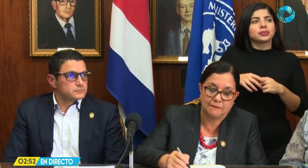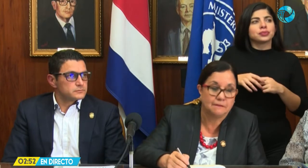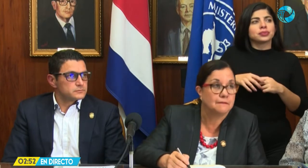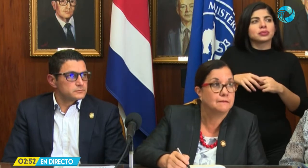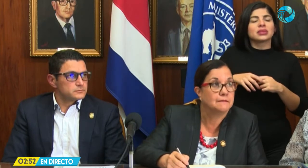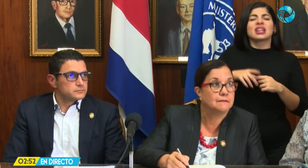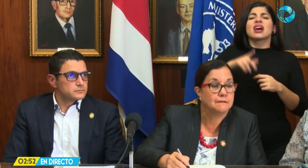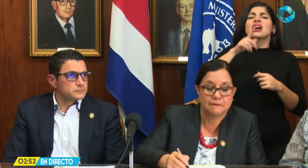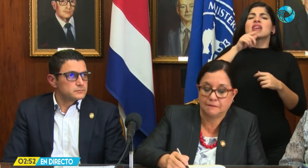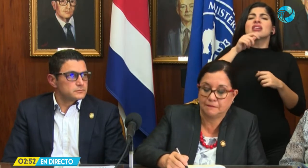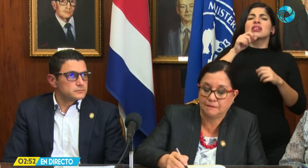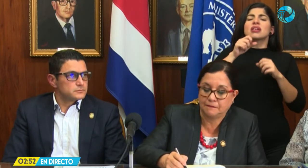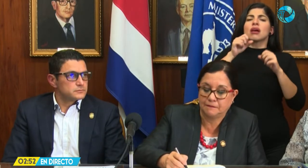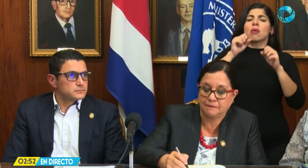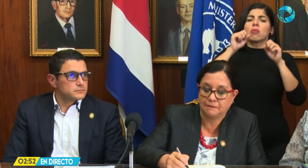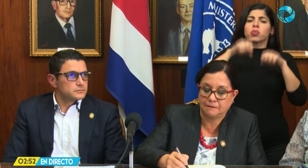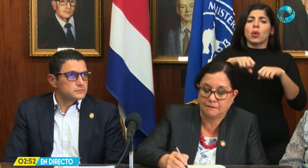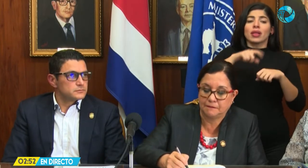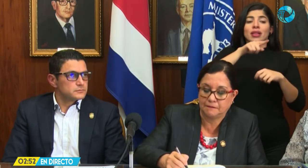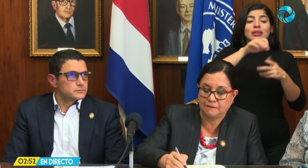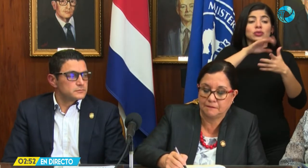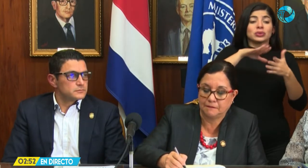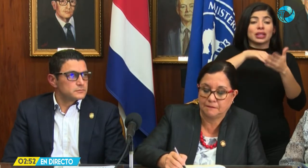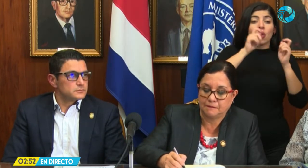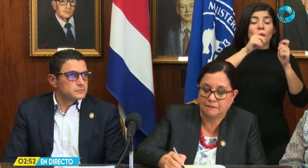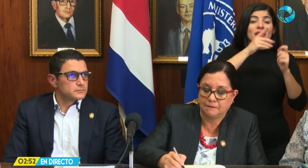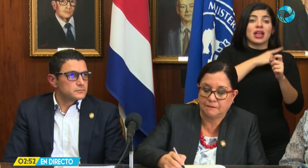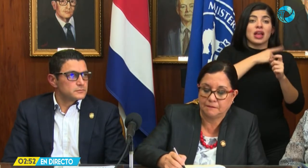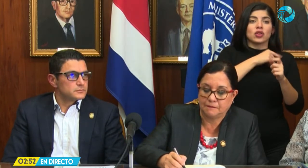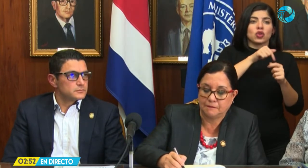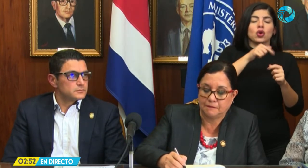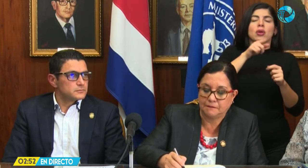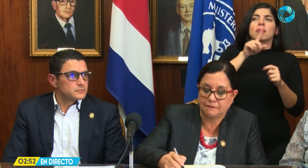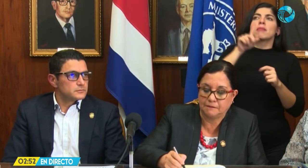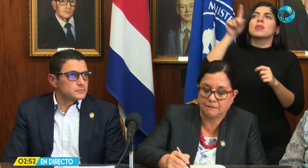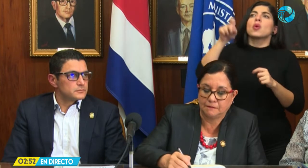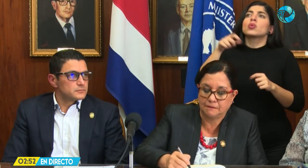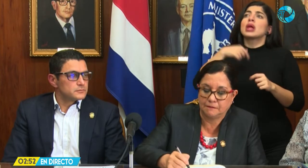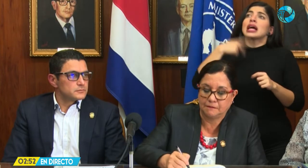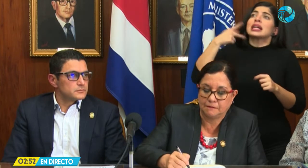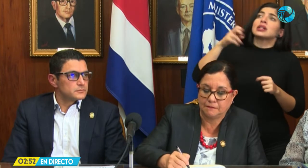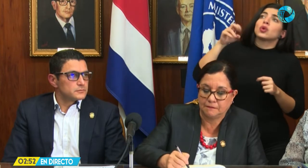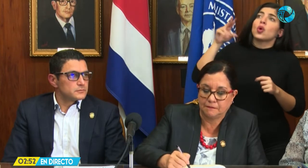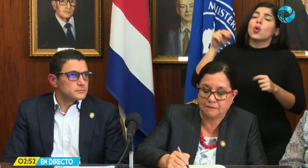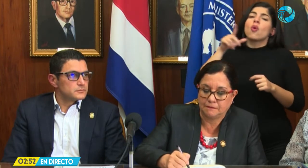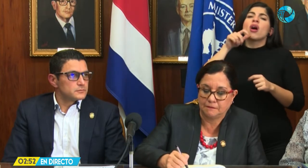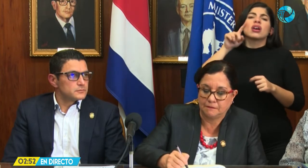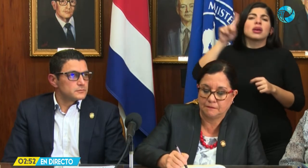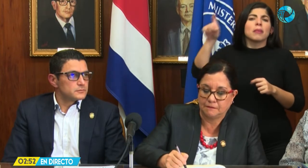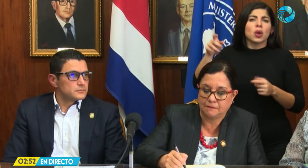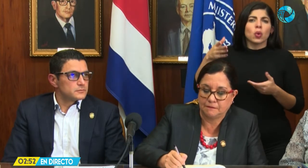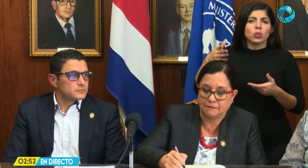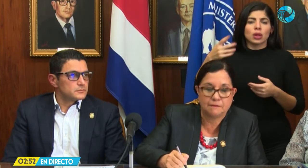¿a quién puede preguntarle en estos centros educativos, por ejemplo, un director, si tienen factores de riesgo, ¿verdad?, para ser abordados,